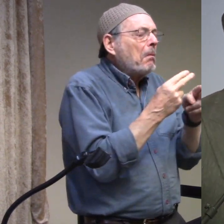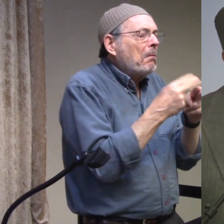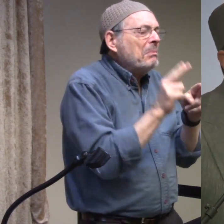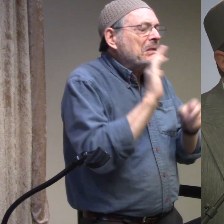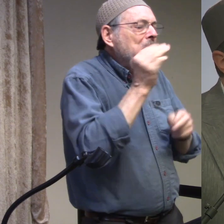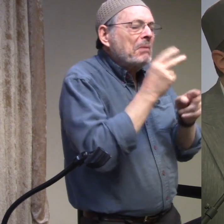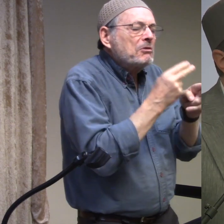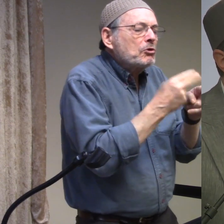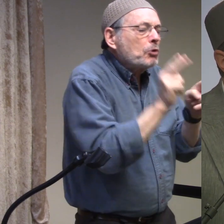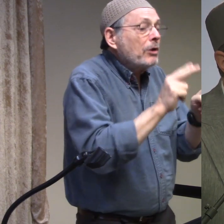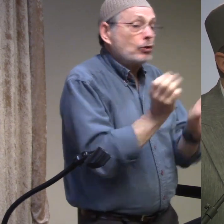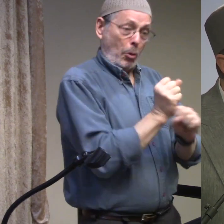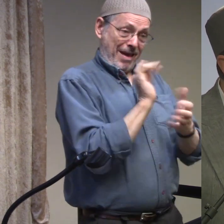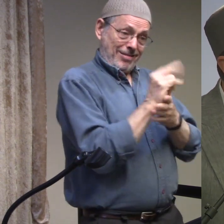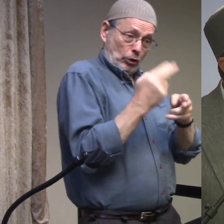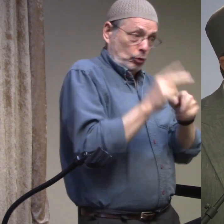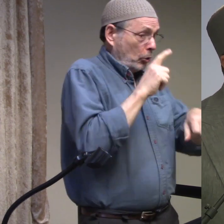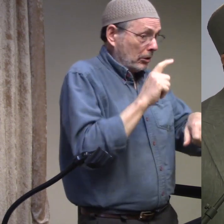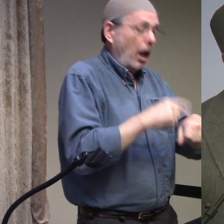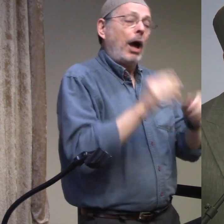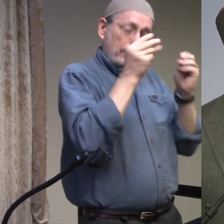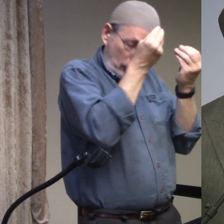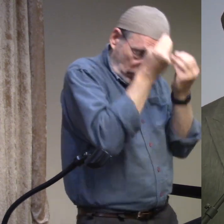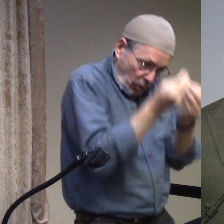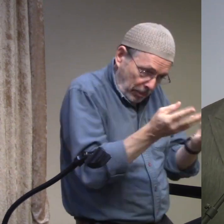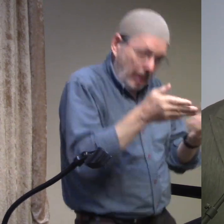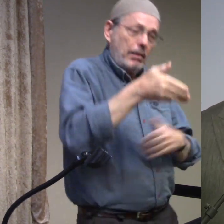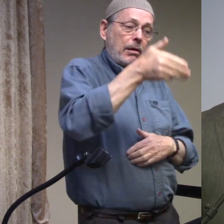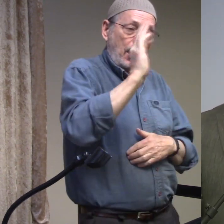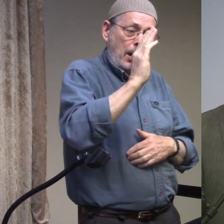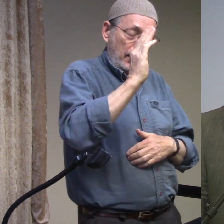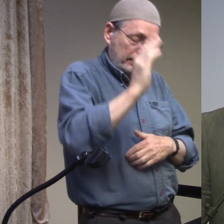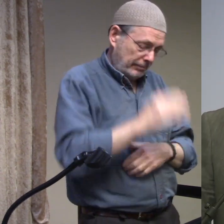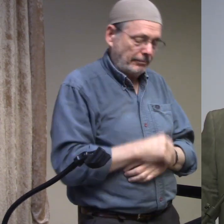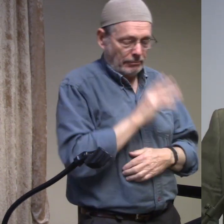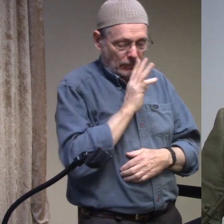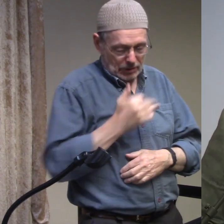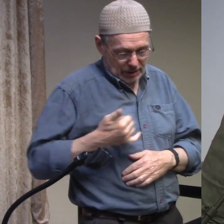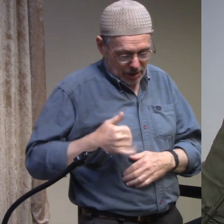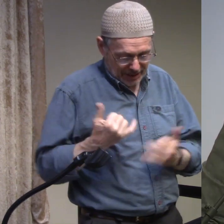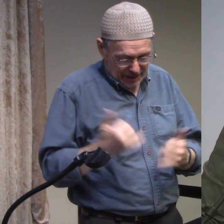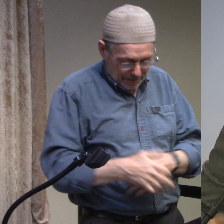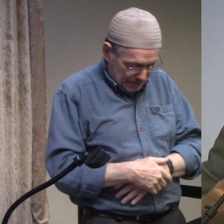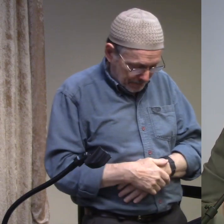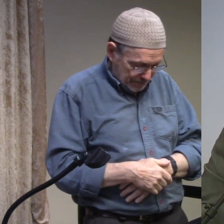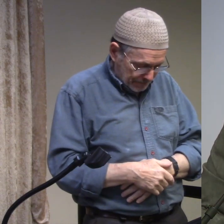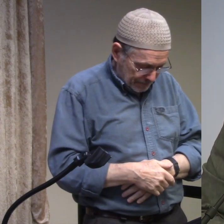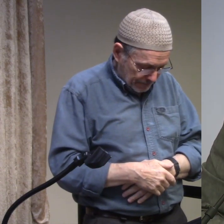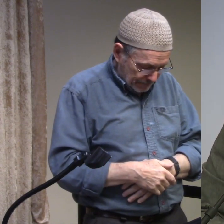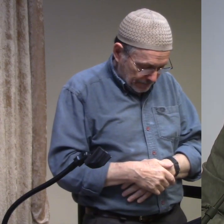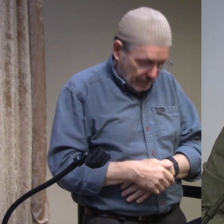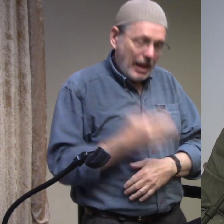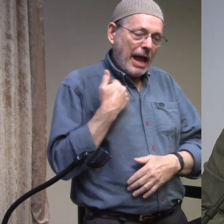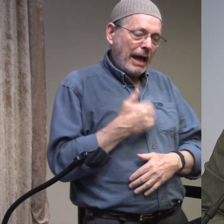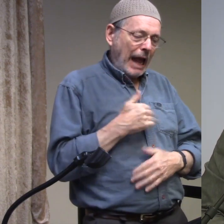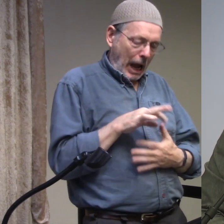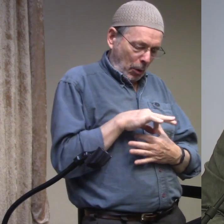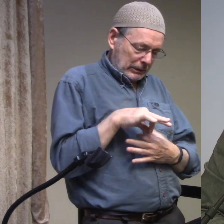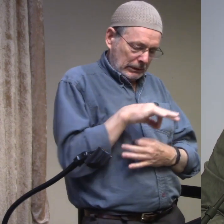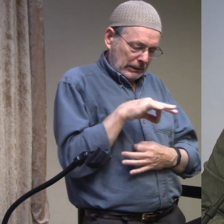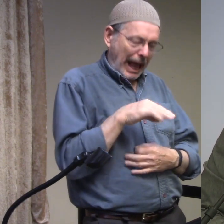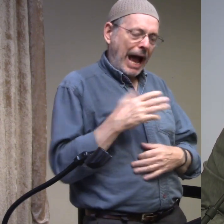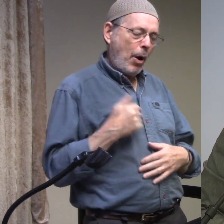Allah. والنفس طماعة علمها القناعة. And the nafs, the lowest, the